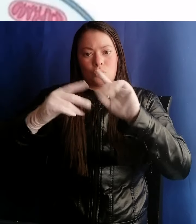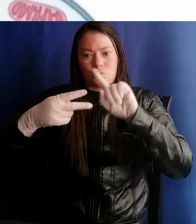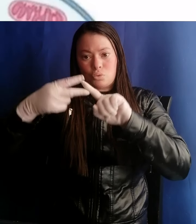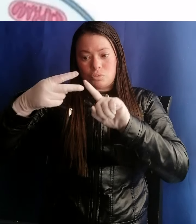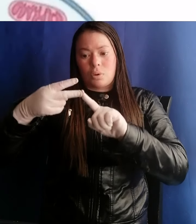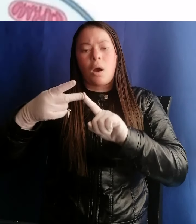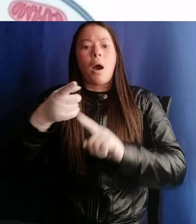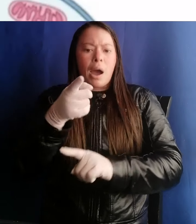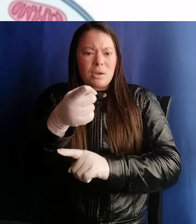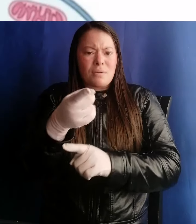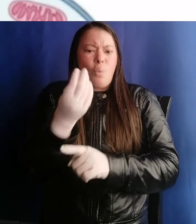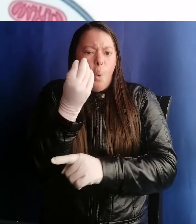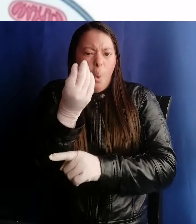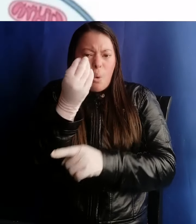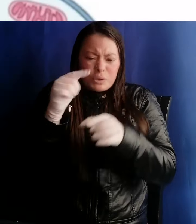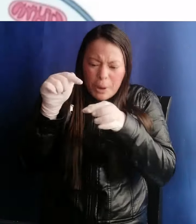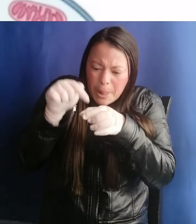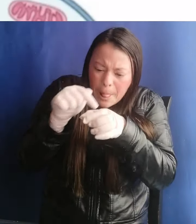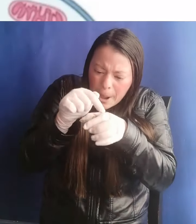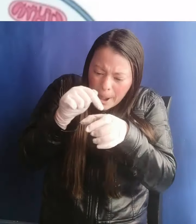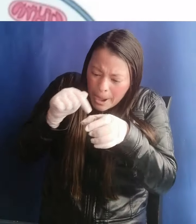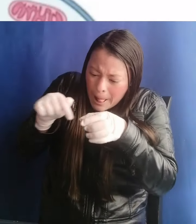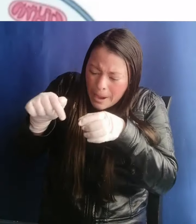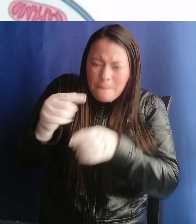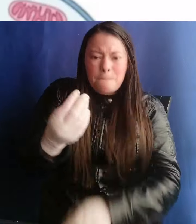dos partes, una menor y otra mayor.